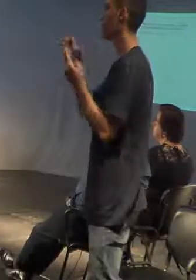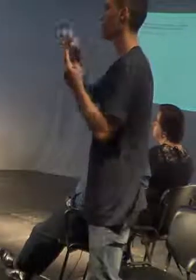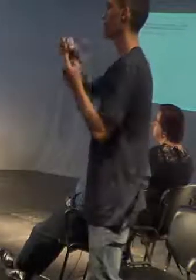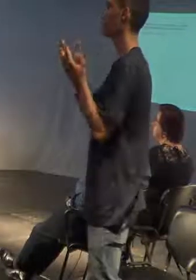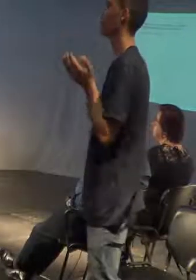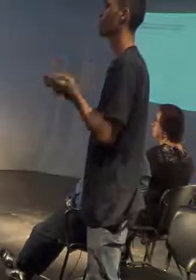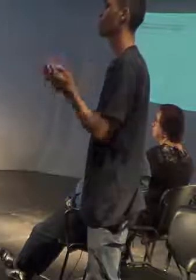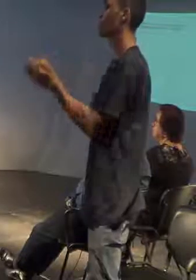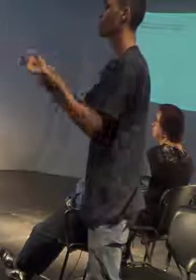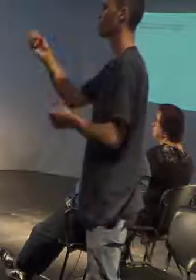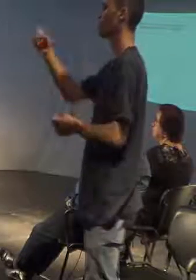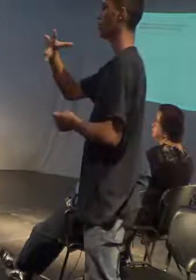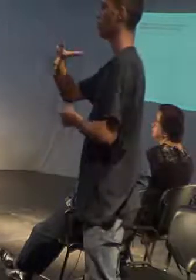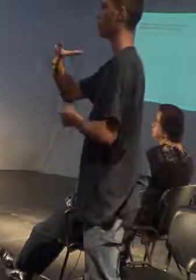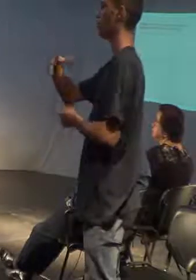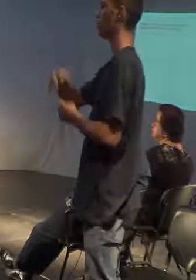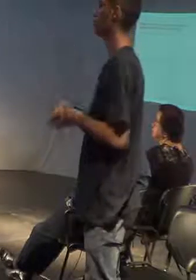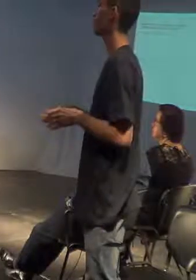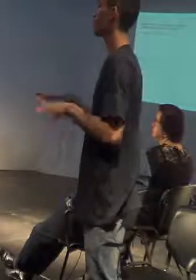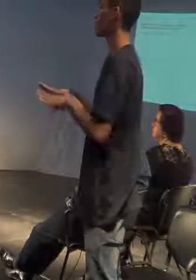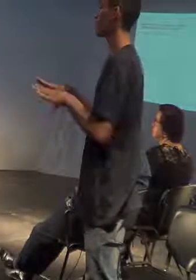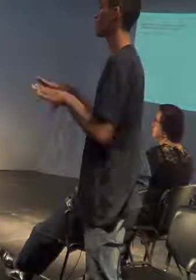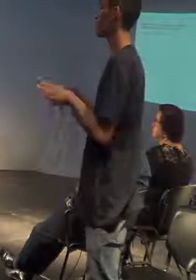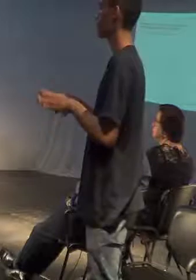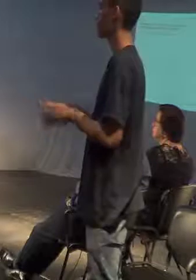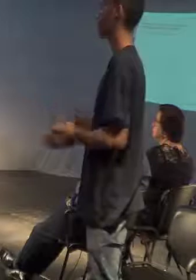2008 efetivamente, 2007 foi a intenção.